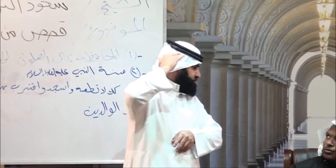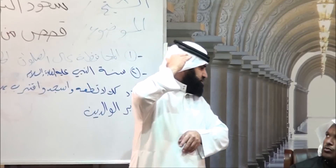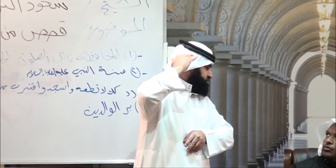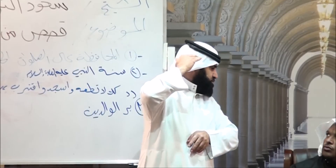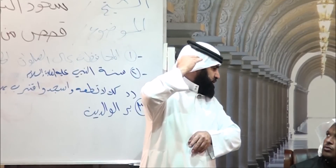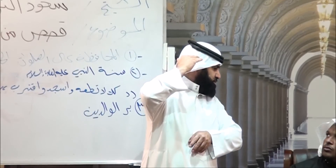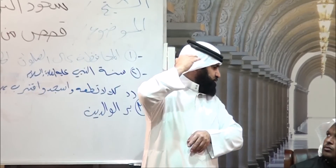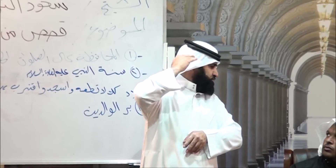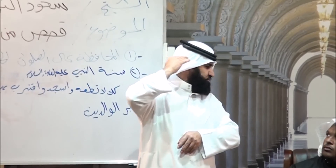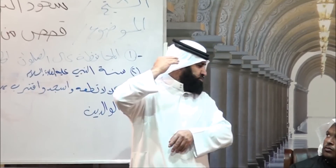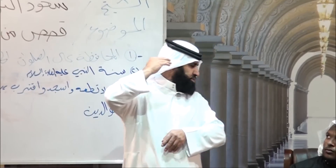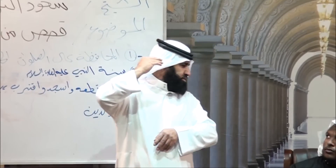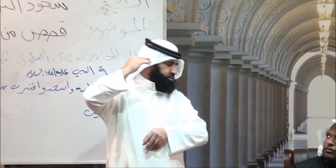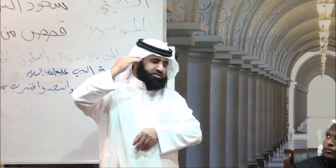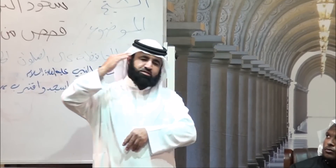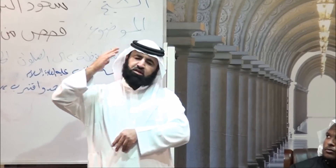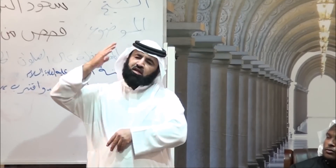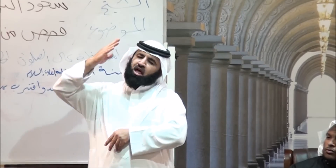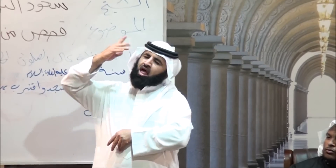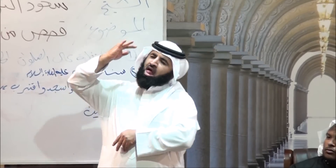الشيخ